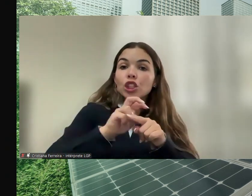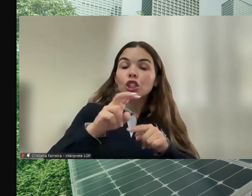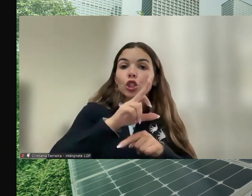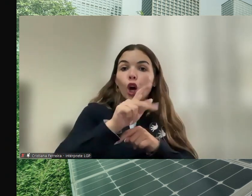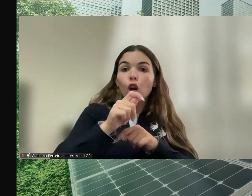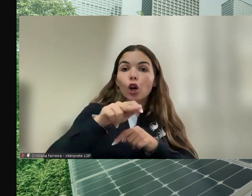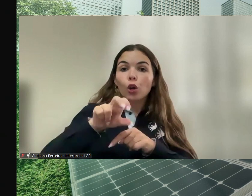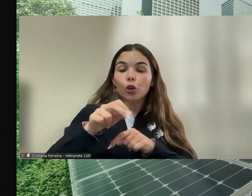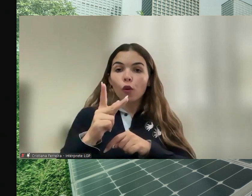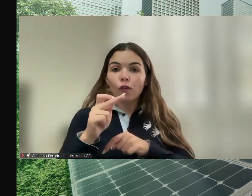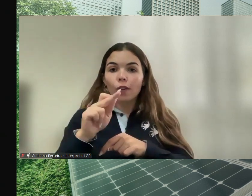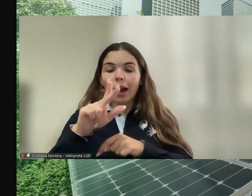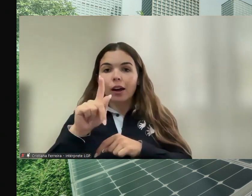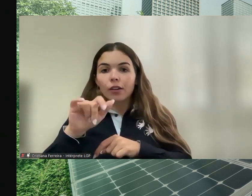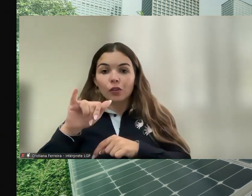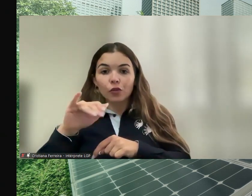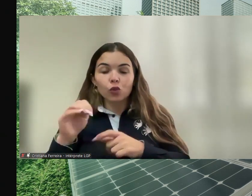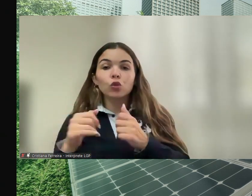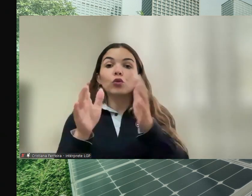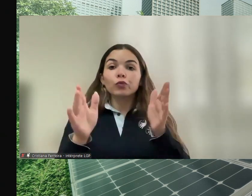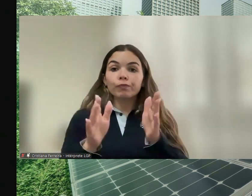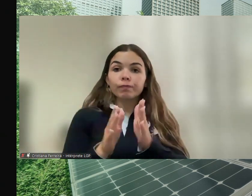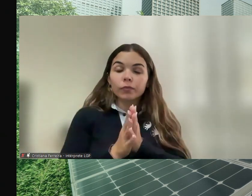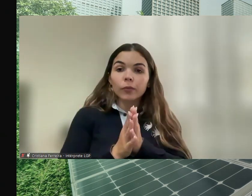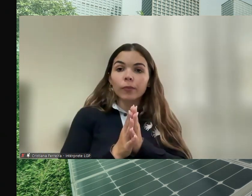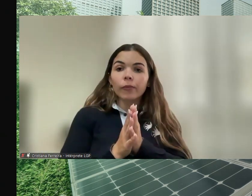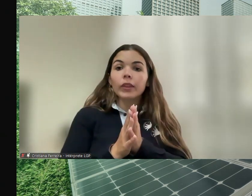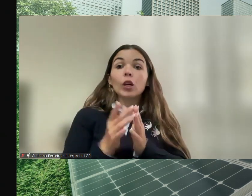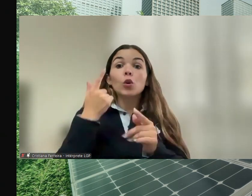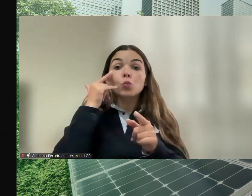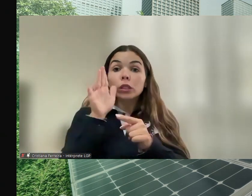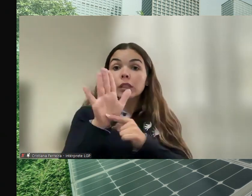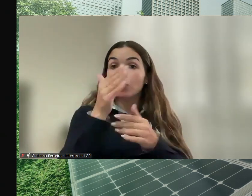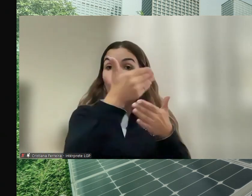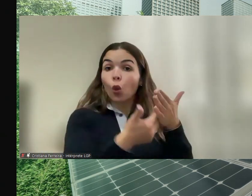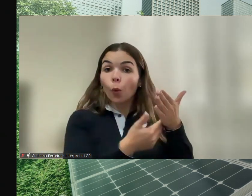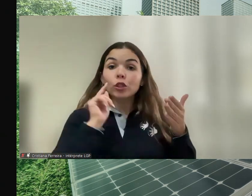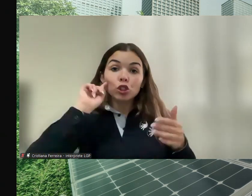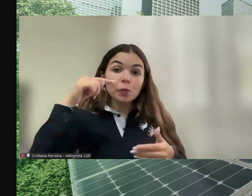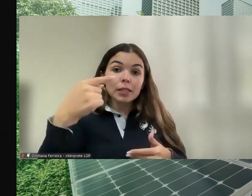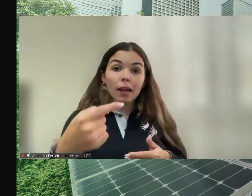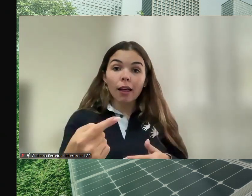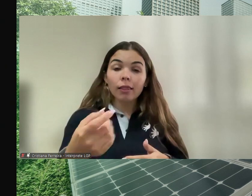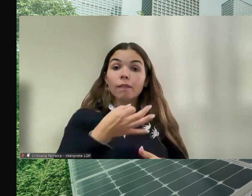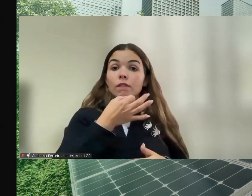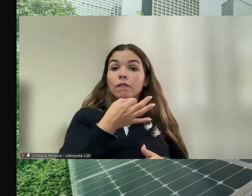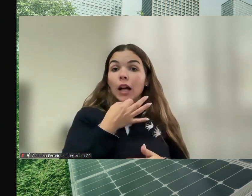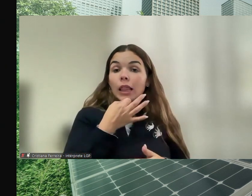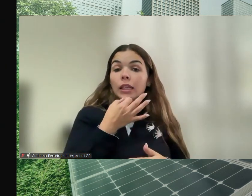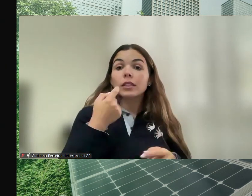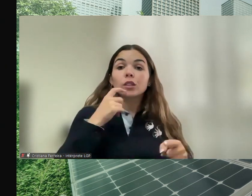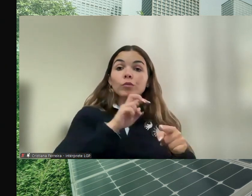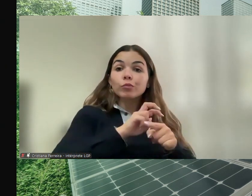Foram, digamos, e até, por exemplo, há um documento especial específico sobre energias renováveis em